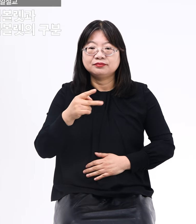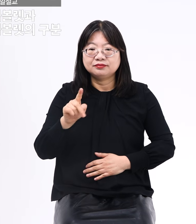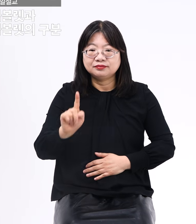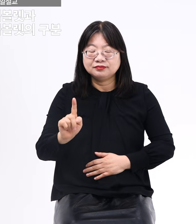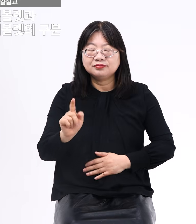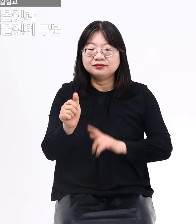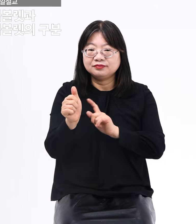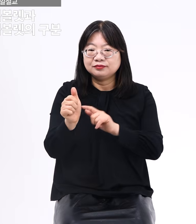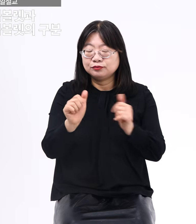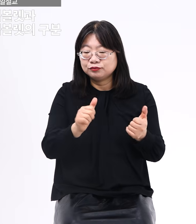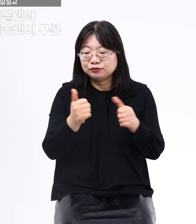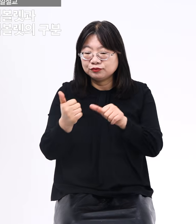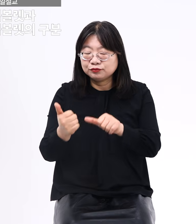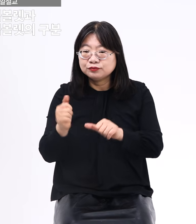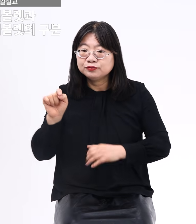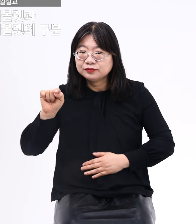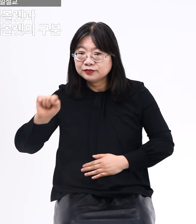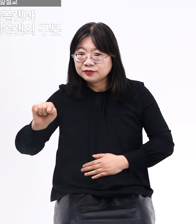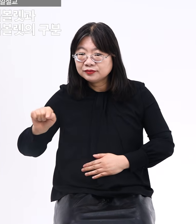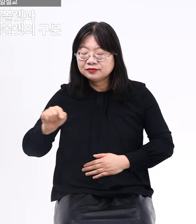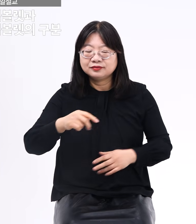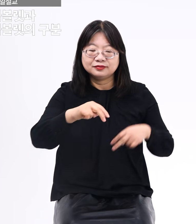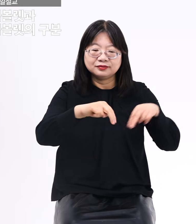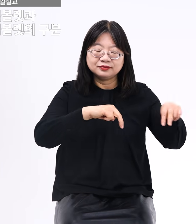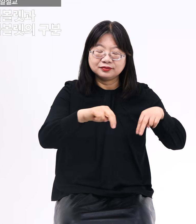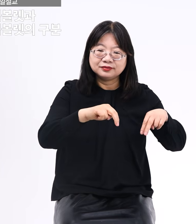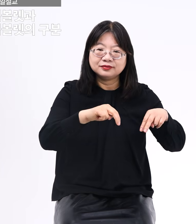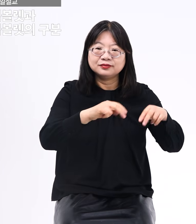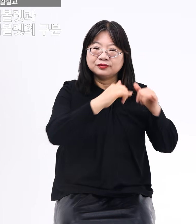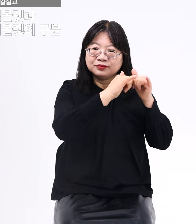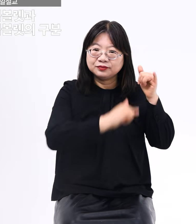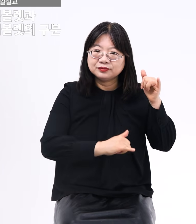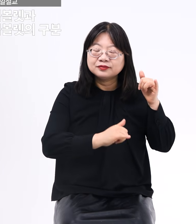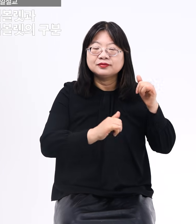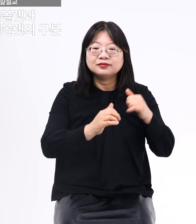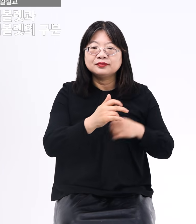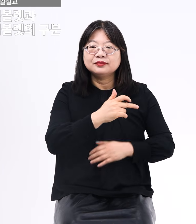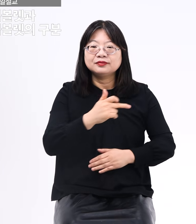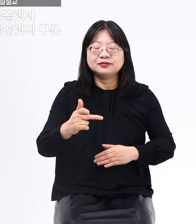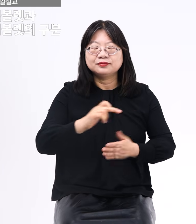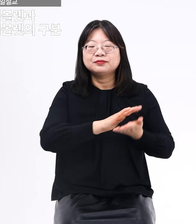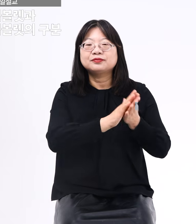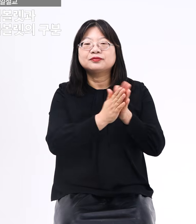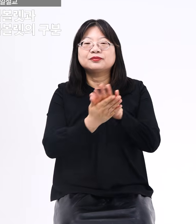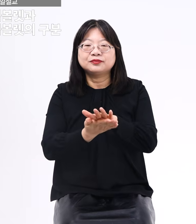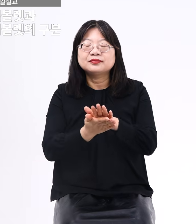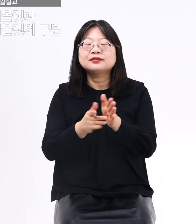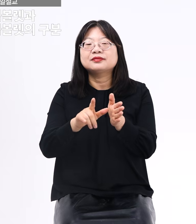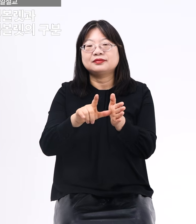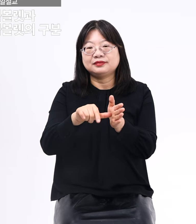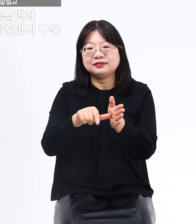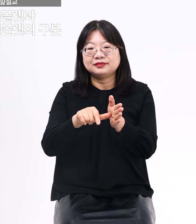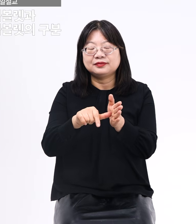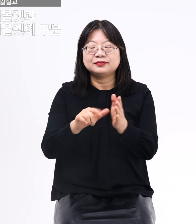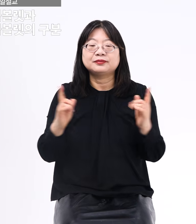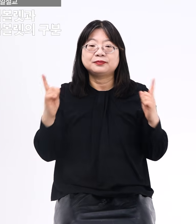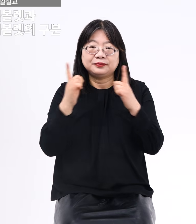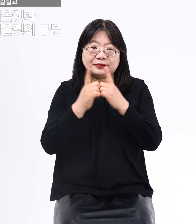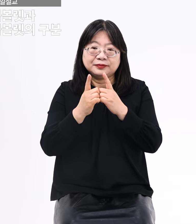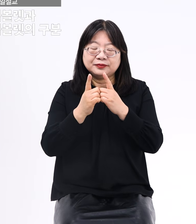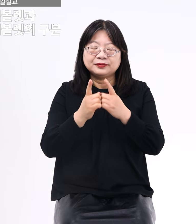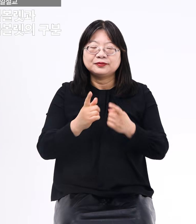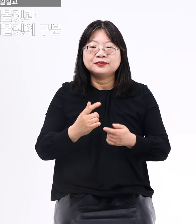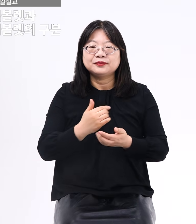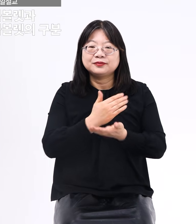죽음은 사사기 전체의 큰 분기점이 됩니다. 그래서 아주 중요한 여러 가지